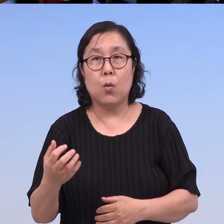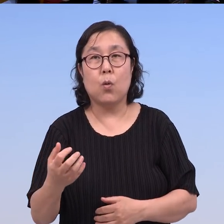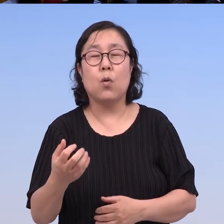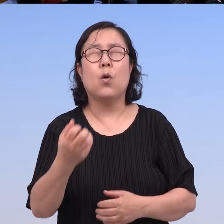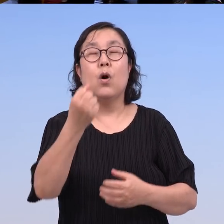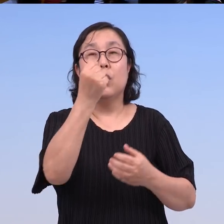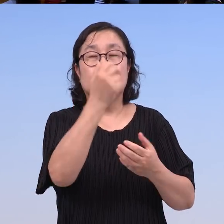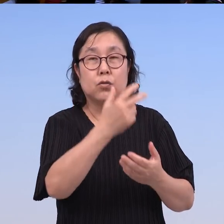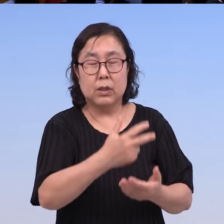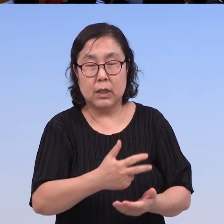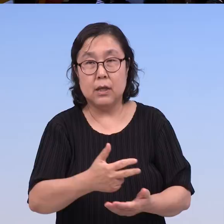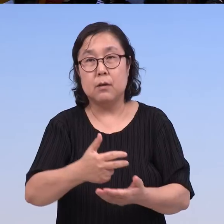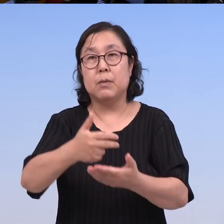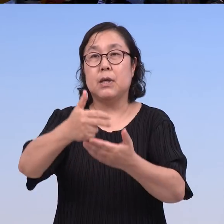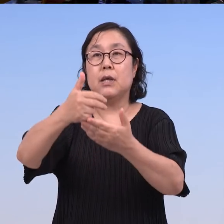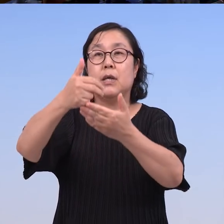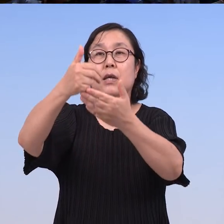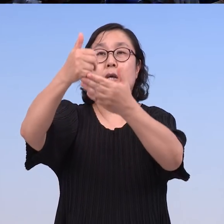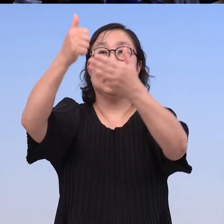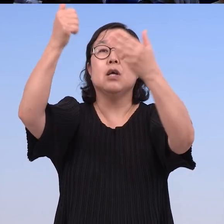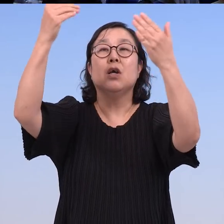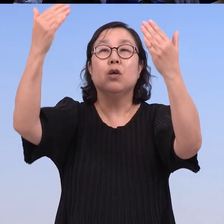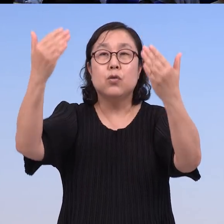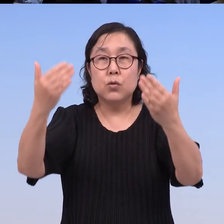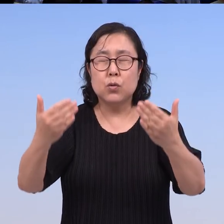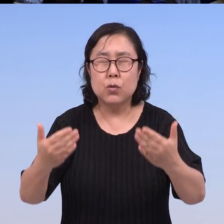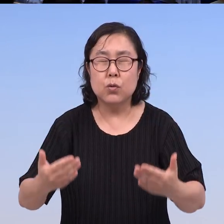주님이 주시는 담대함으로